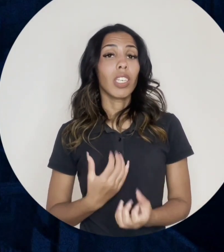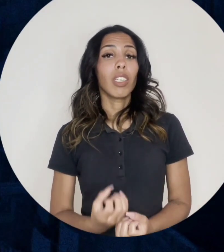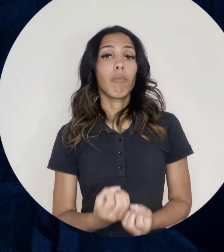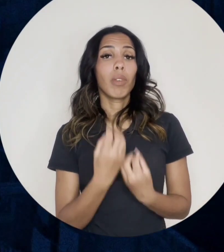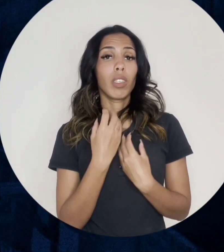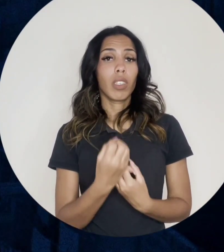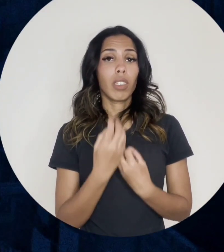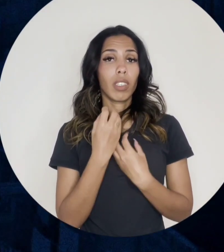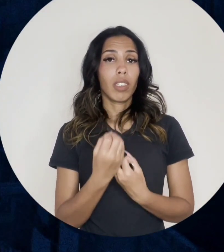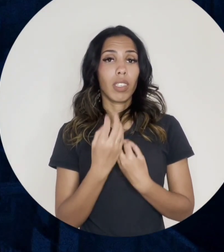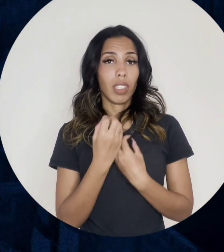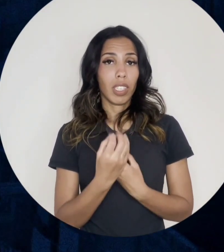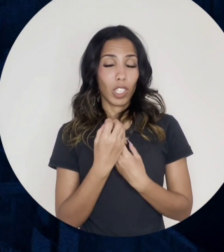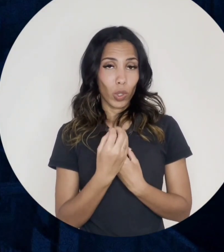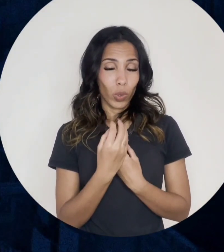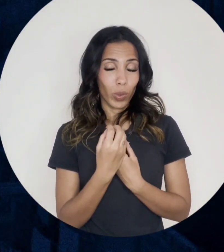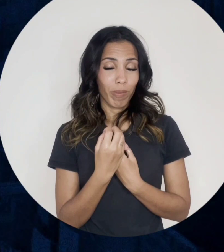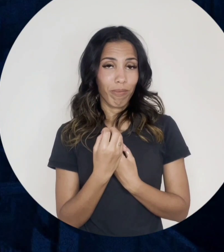ensinou,